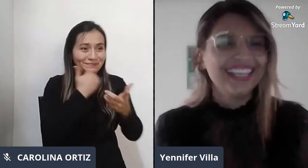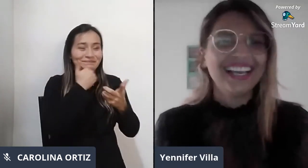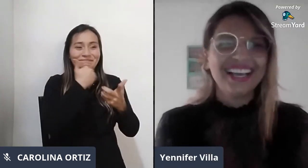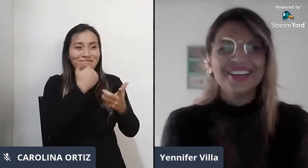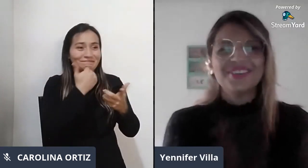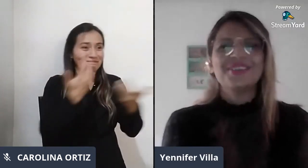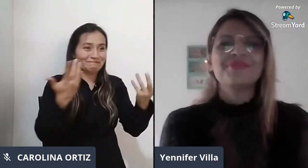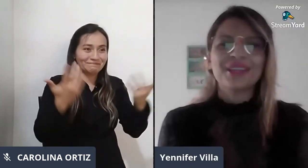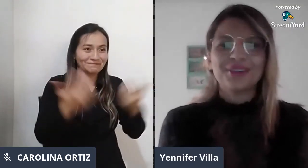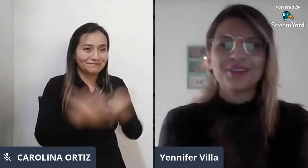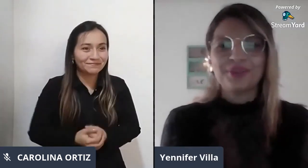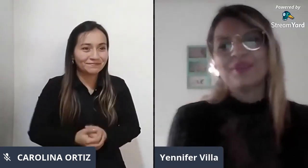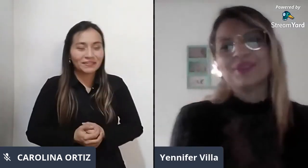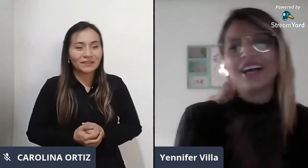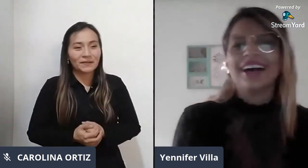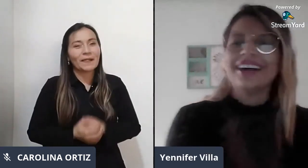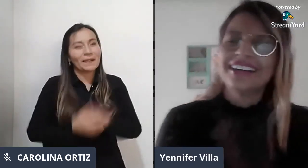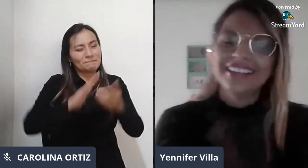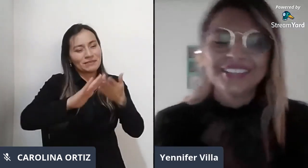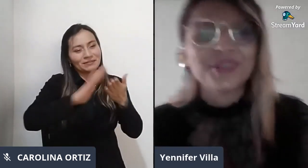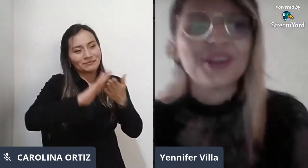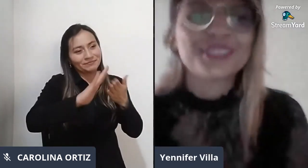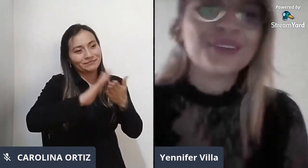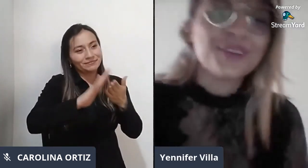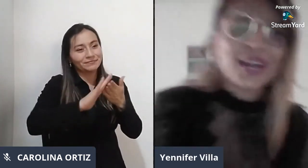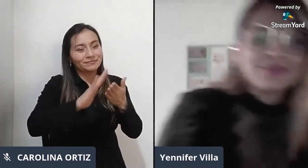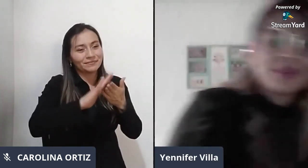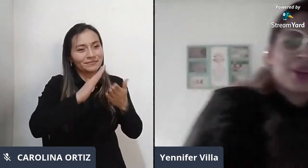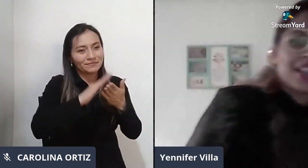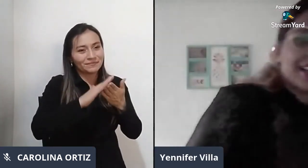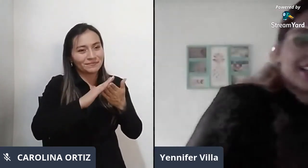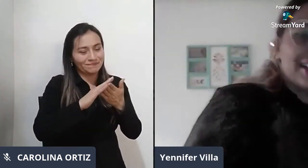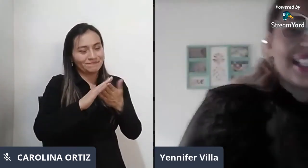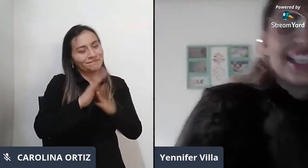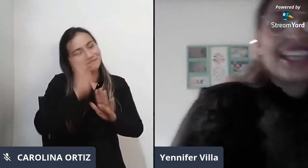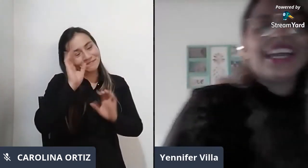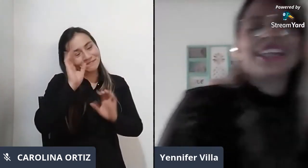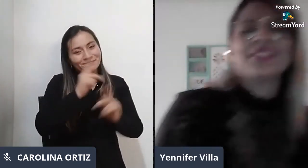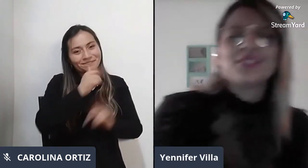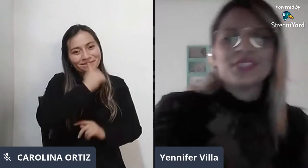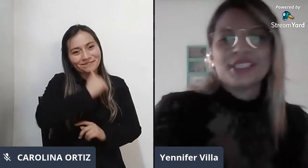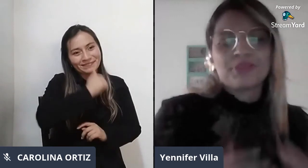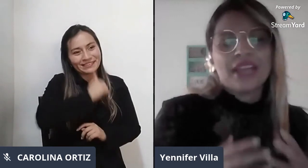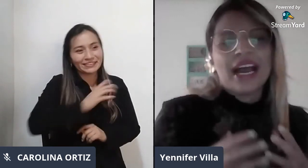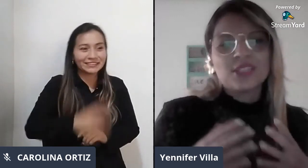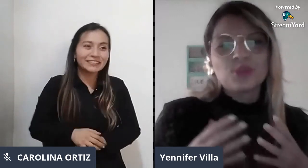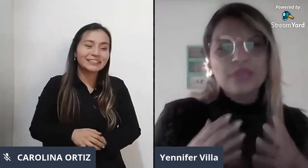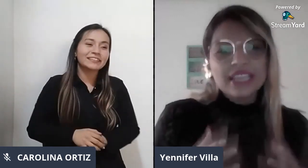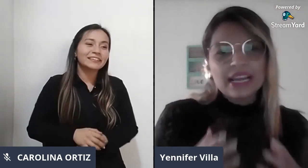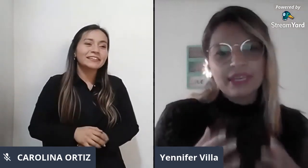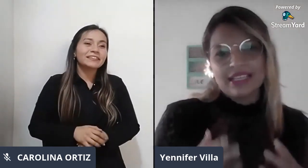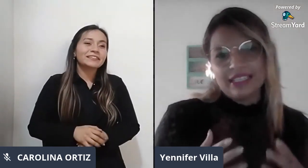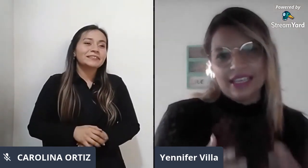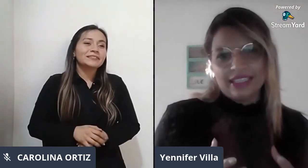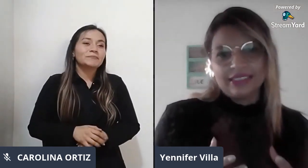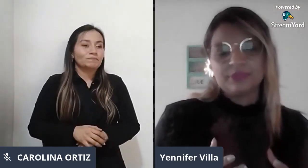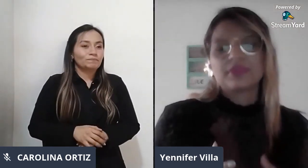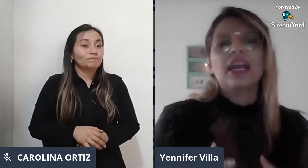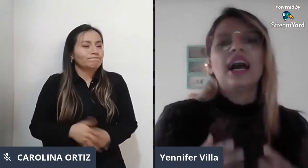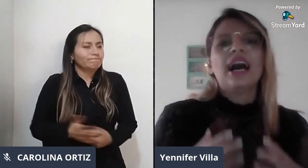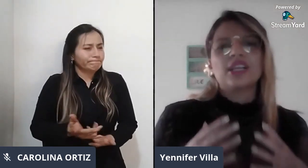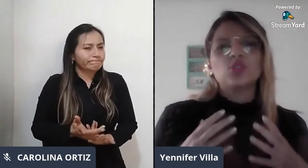Perdón, vamos a tomar esto con calma por las redes. Entonces, asumir la